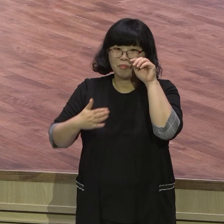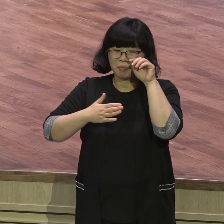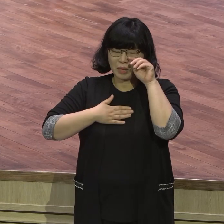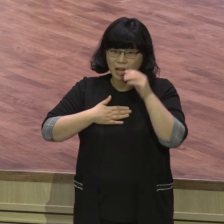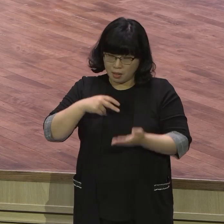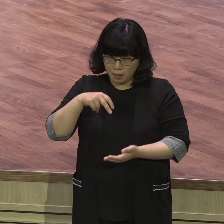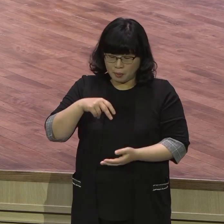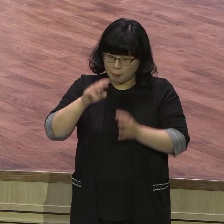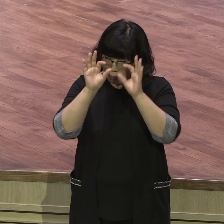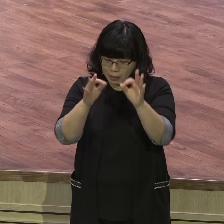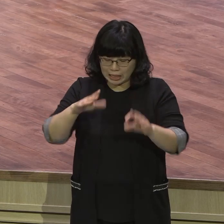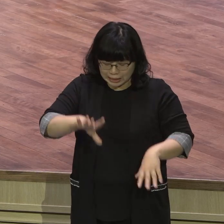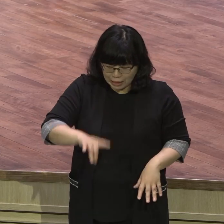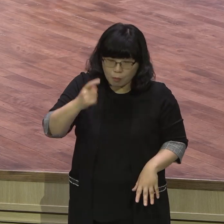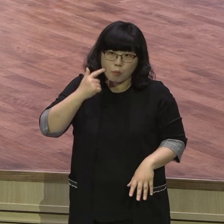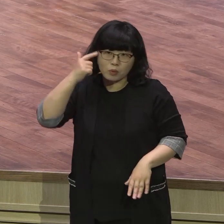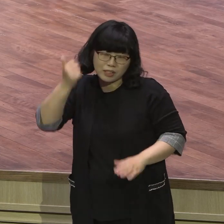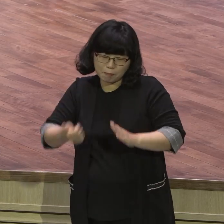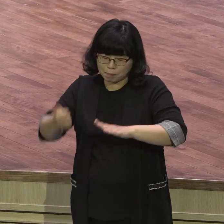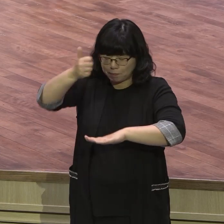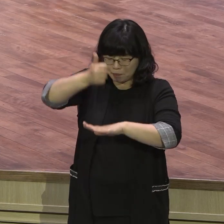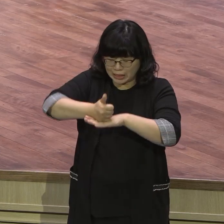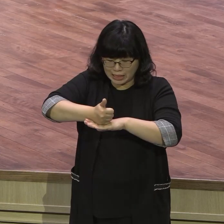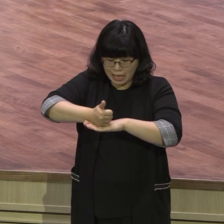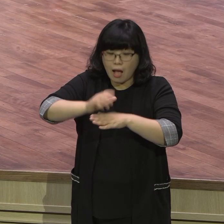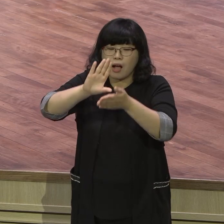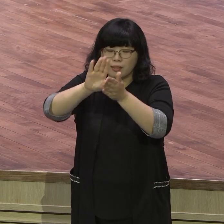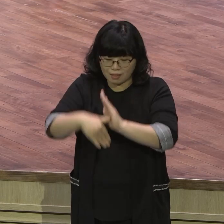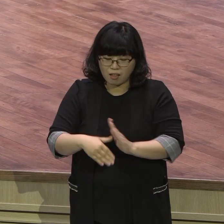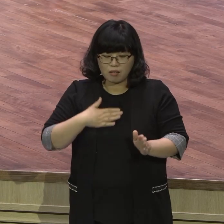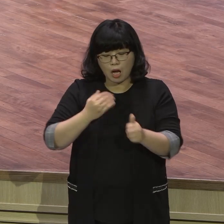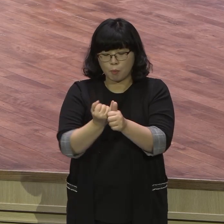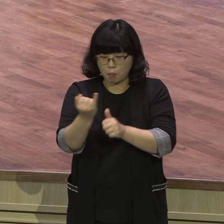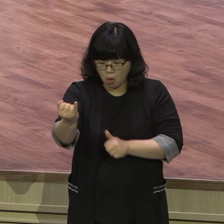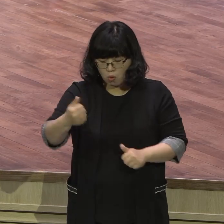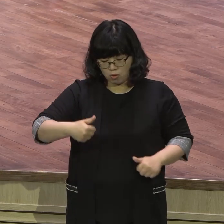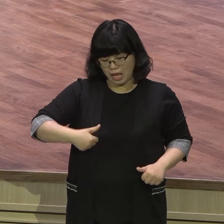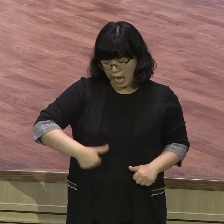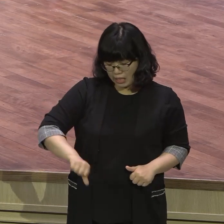하나님 앞에 테스트 받을 때 그때 다 내려놨어요